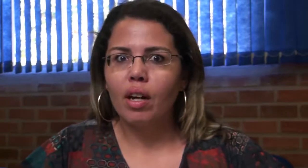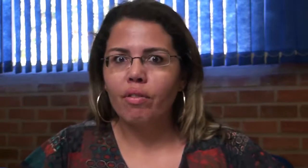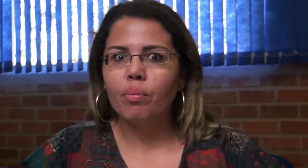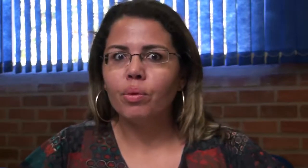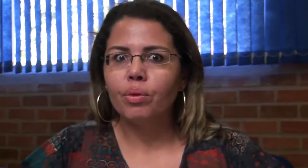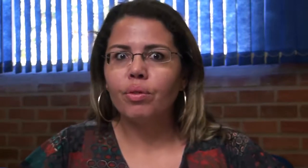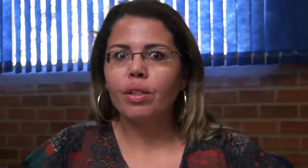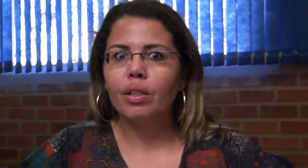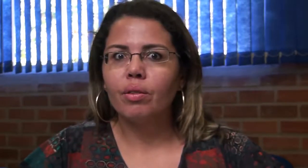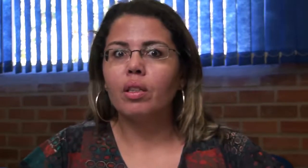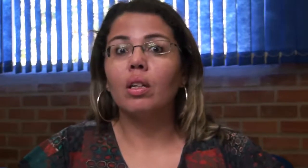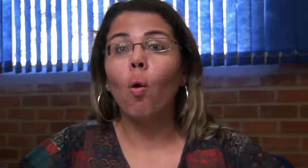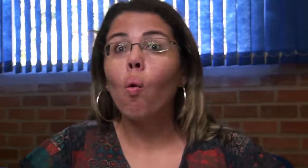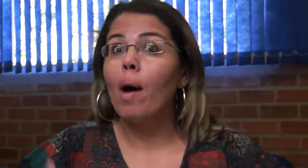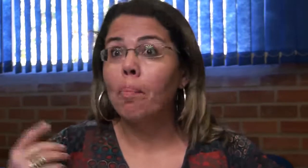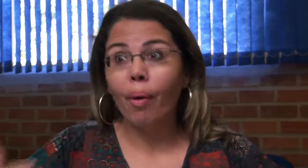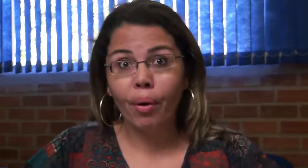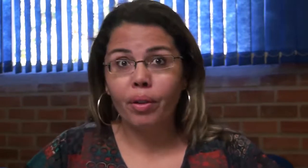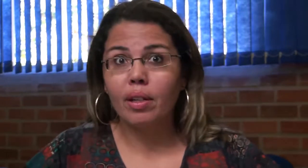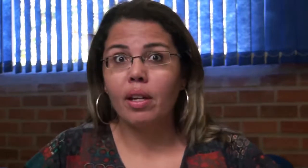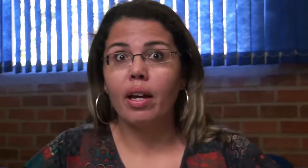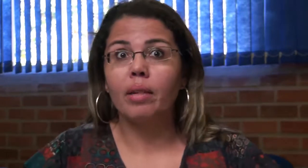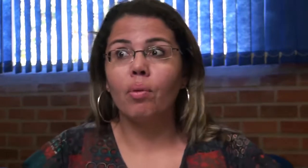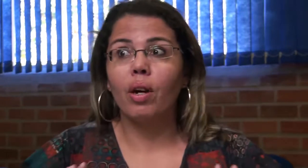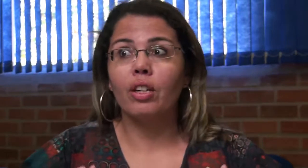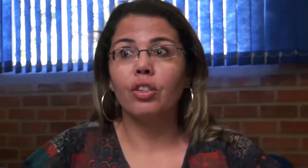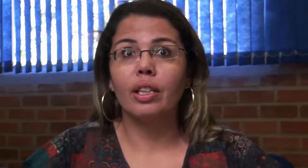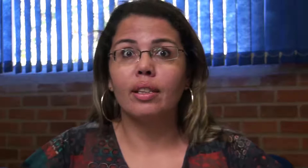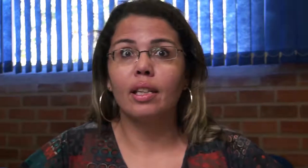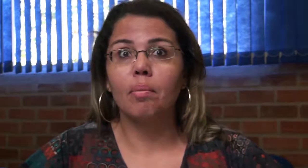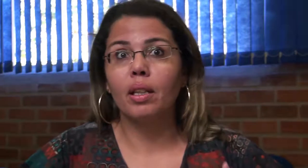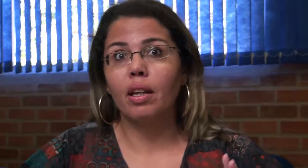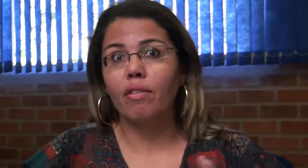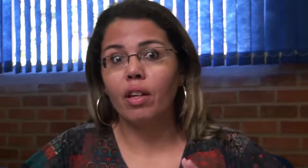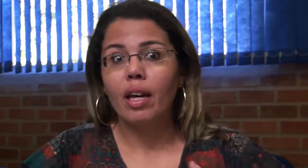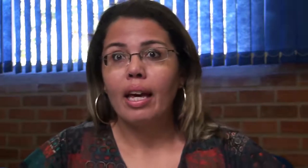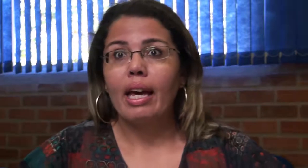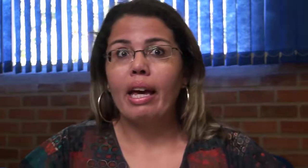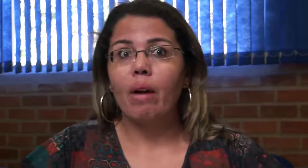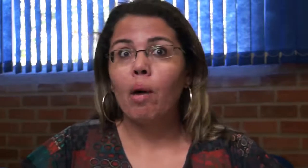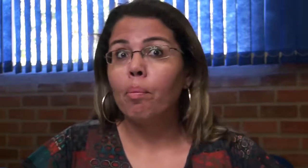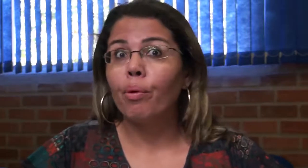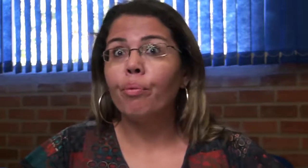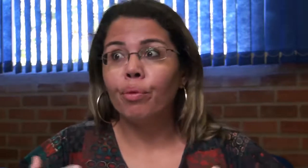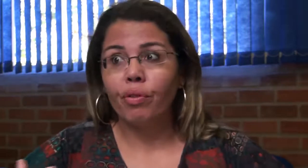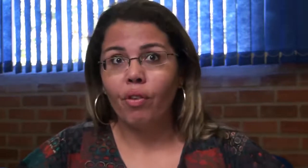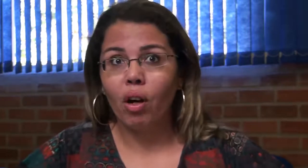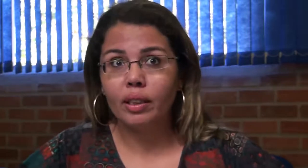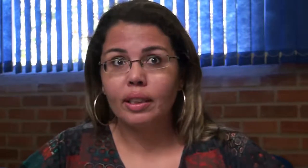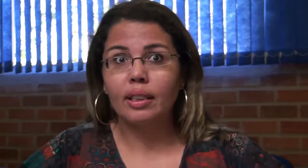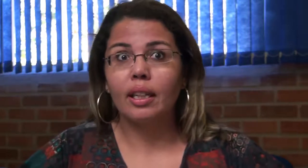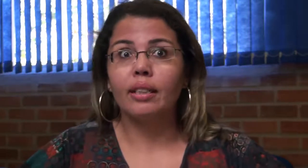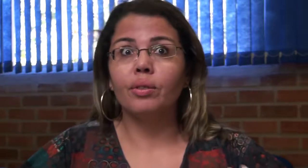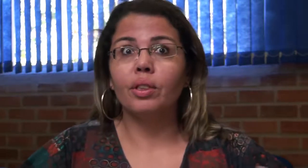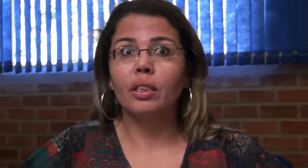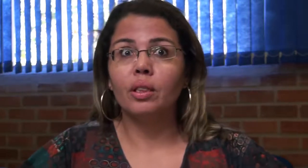ajudava muito no sentido de, com o apoio da sede, porque a gente sempre teve um apoio muito forte da sede no sentido